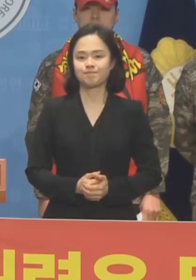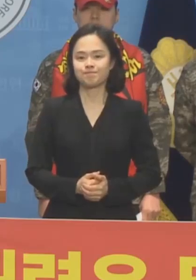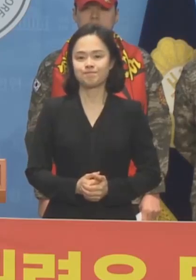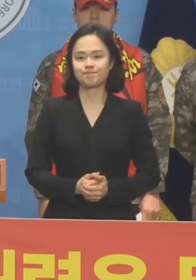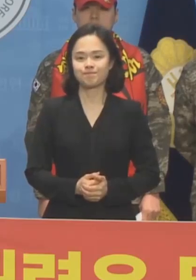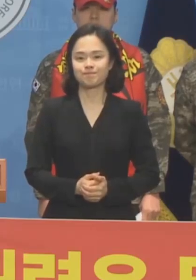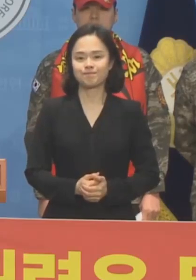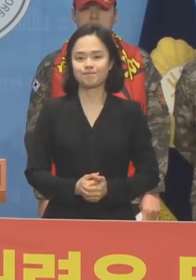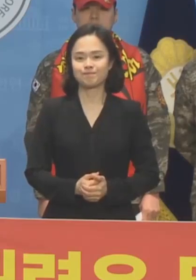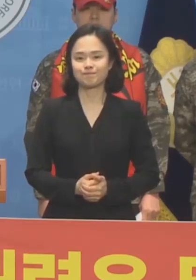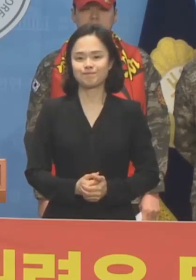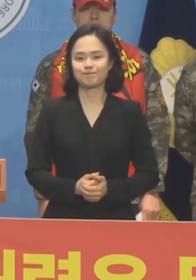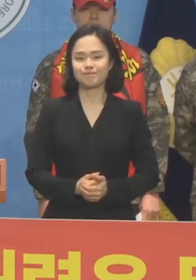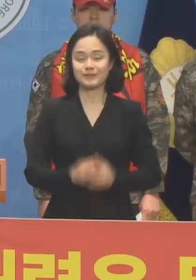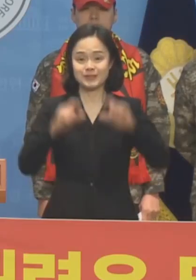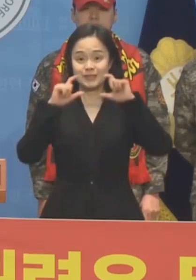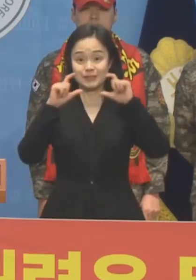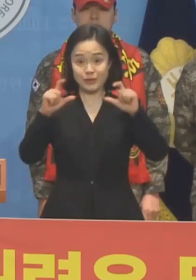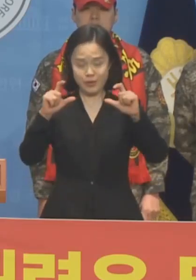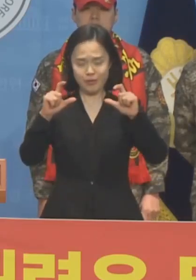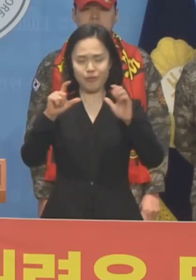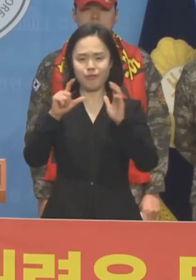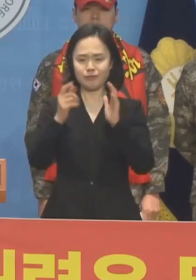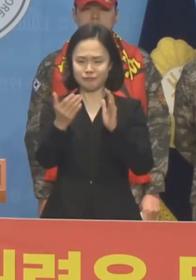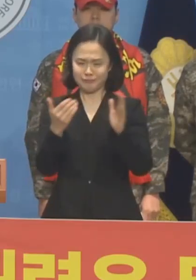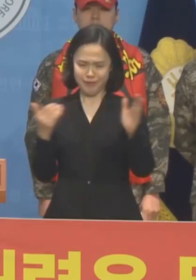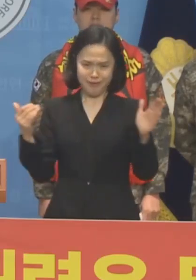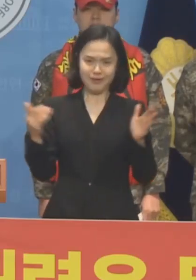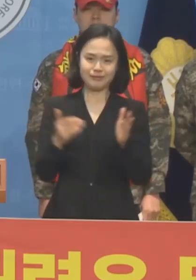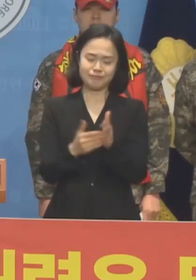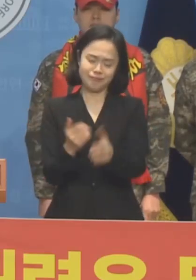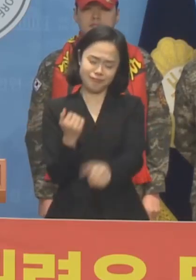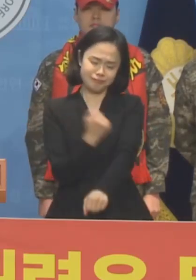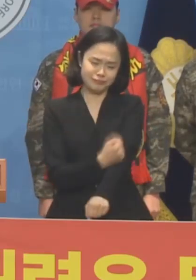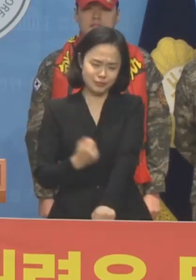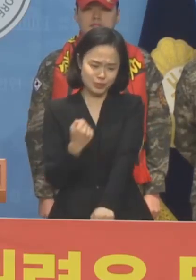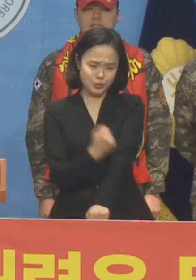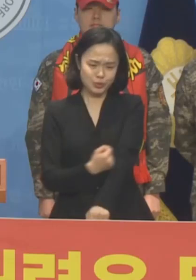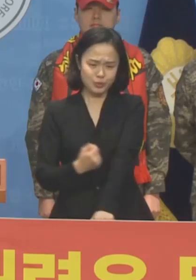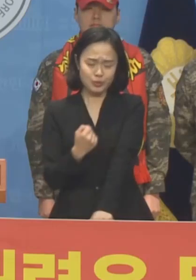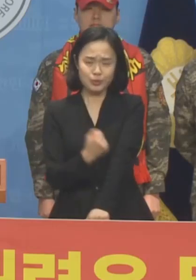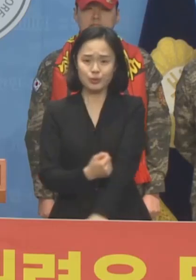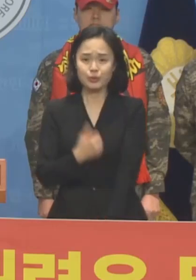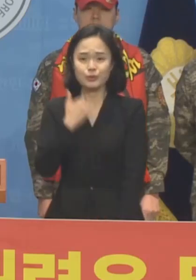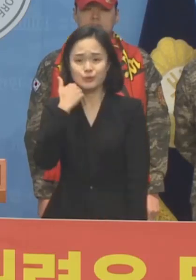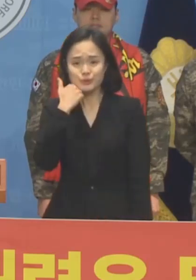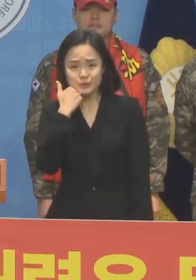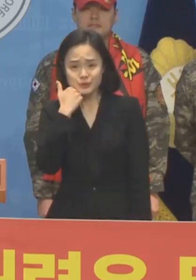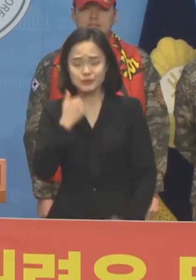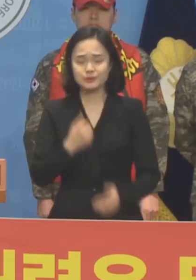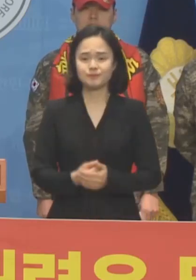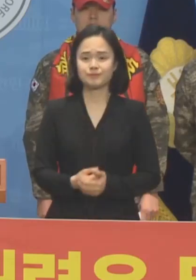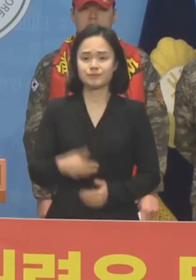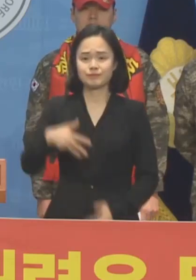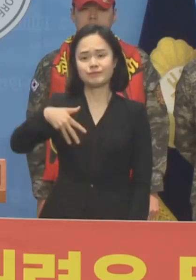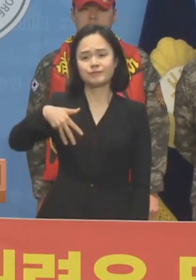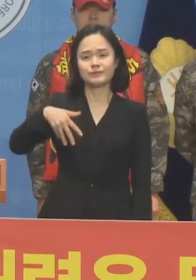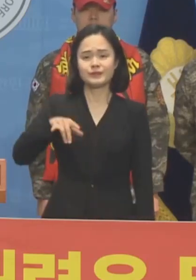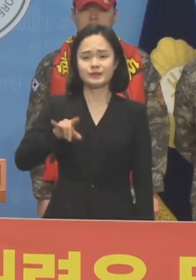선봉에서 노력해 주신 분들이 계십니다. 바로 최상병의 억울한 죽음을